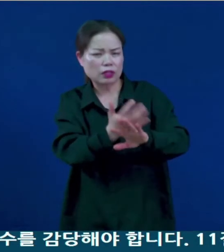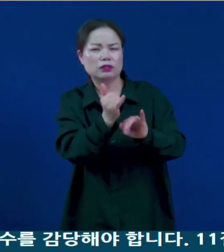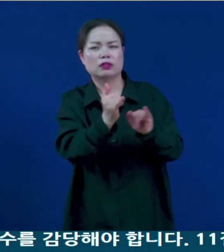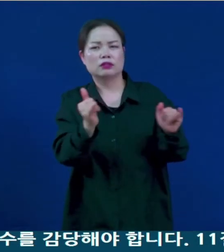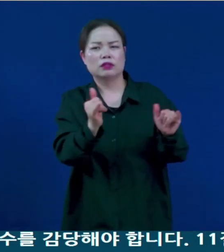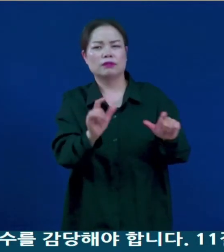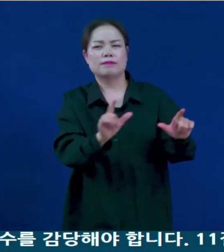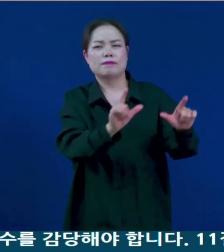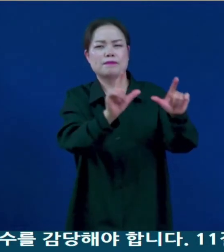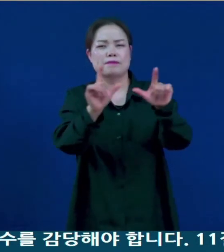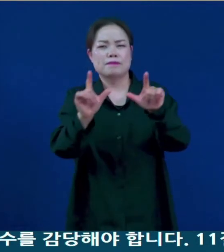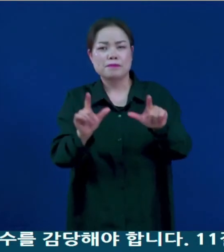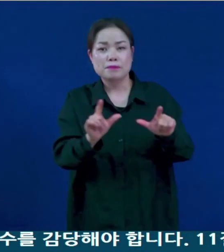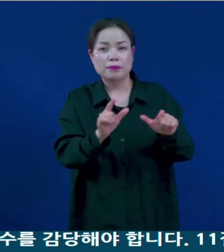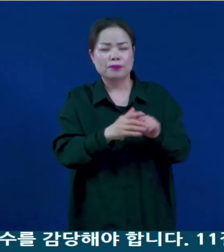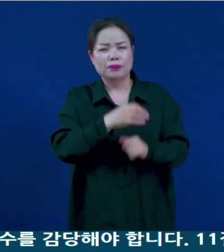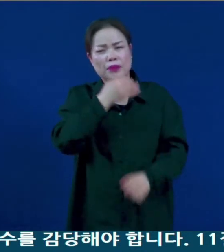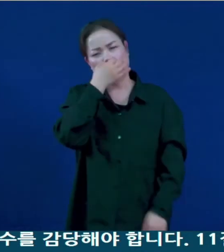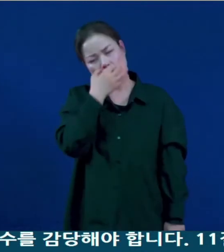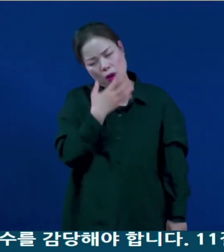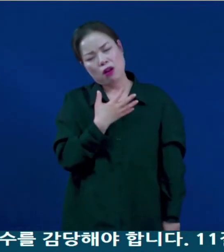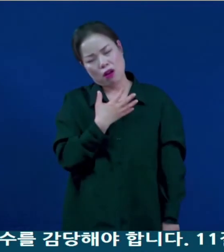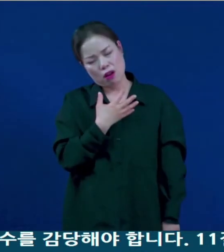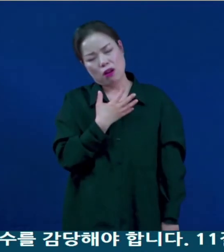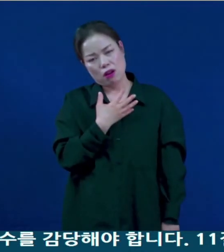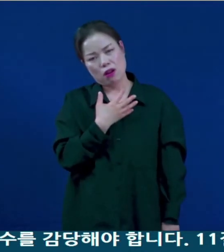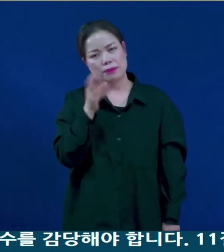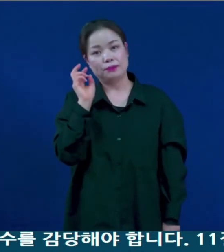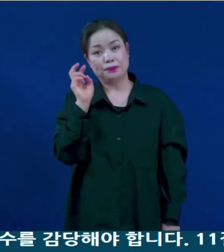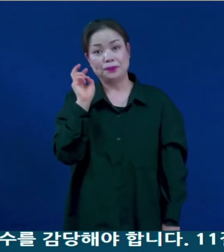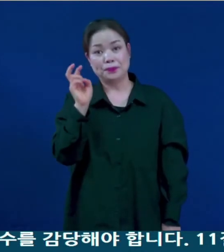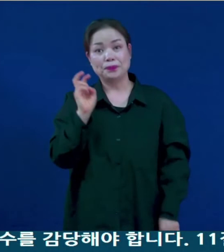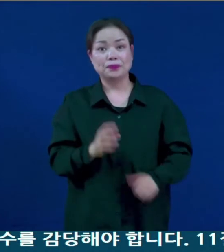사람들과 지내시면서 힘드셨을 것 같습니다.